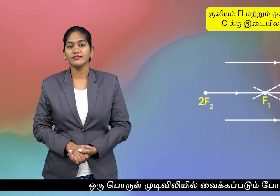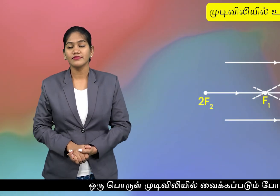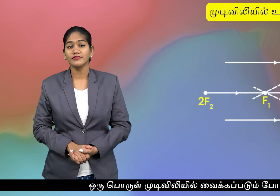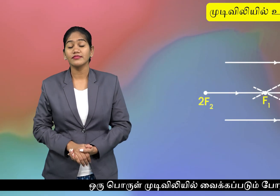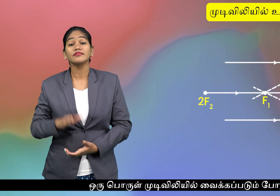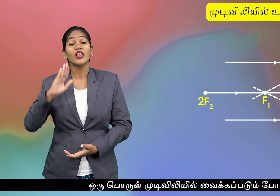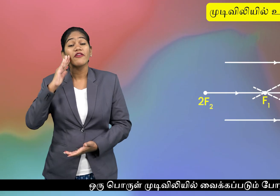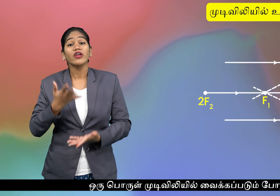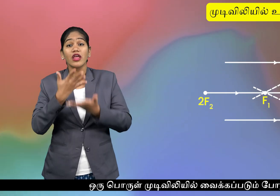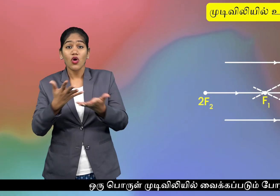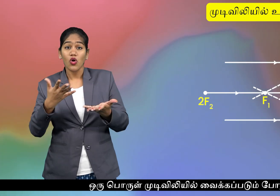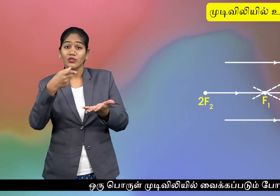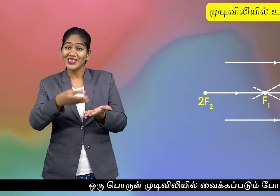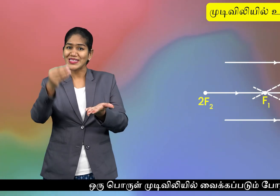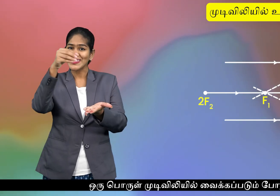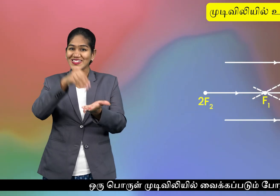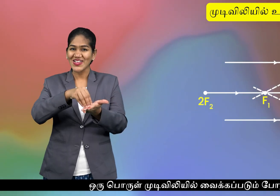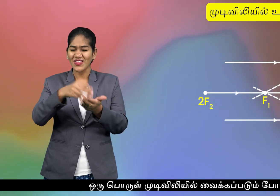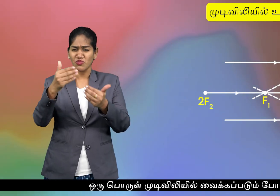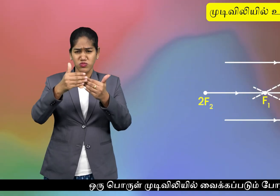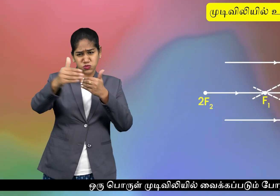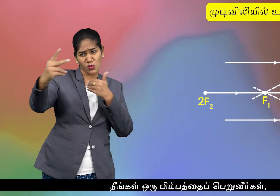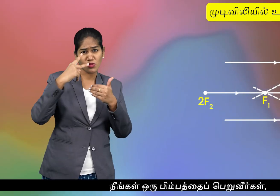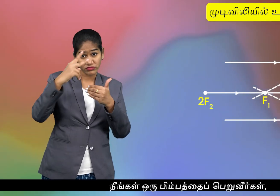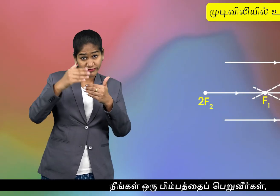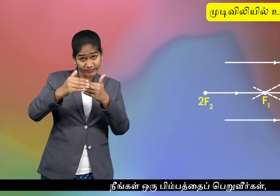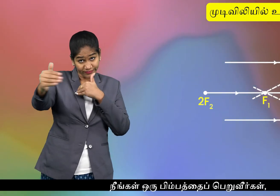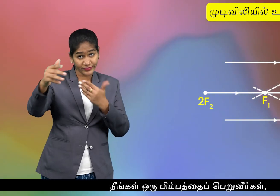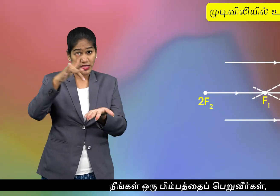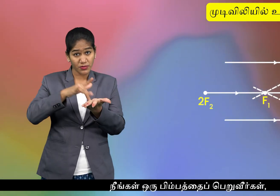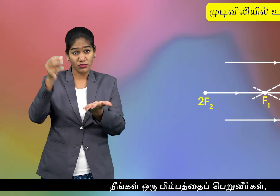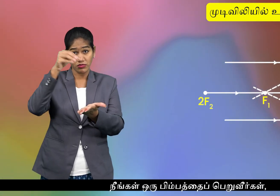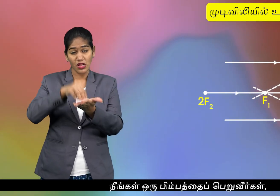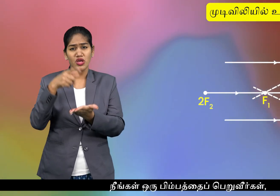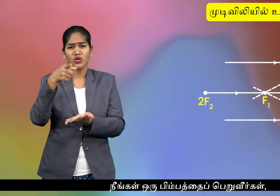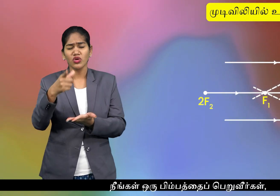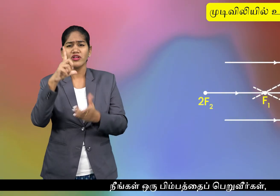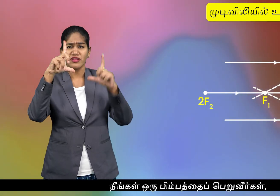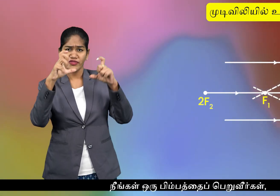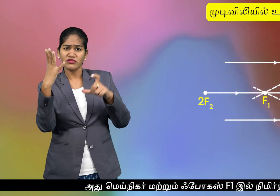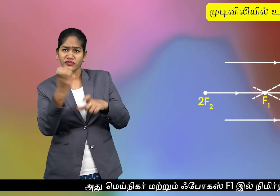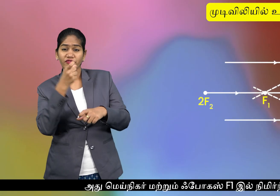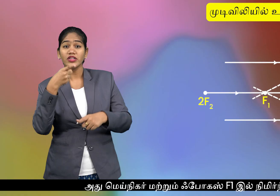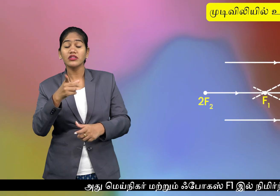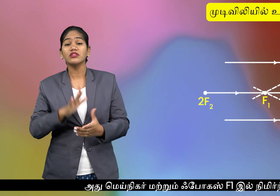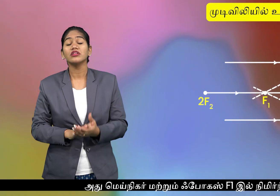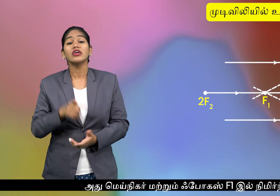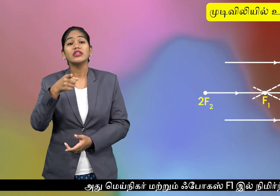ஒரு பொருள் முடிவிலியில் வைக்கப்படும்போது நீங்கள் ஒரு பிம்பத்தை பெறுவீர்கள். அது மெய்நிகர்